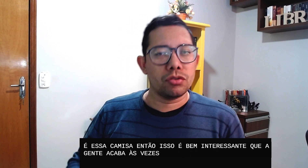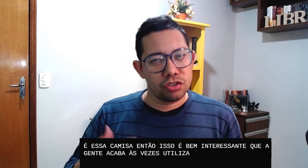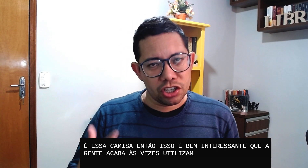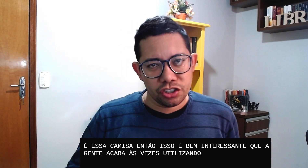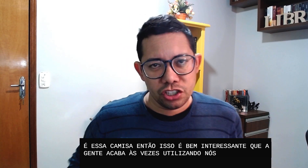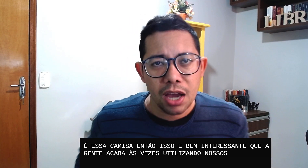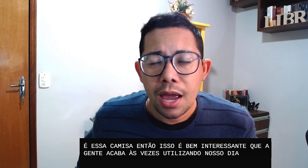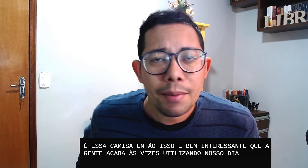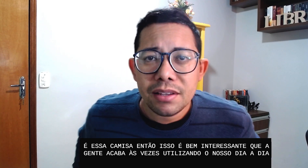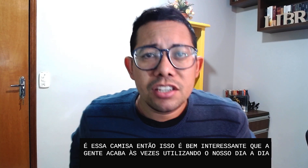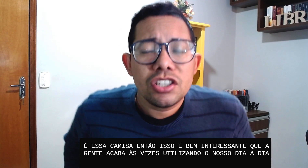dia a dia, mas